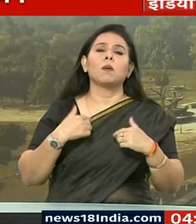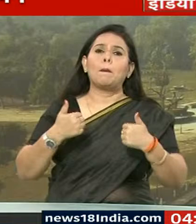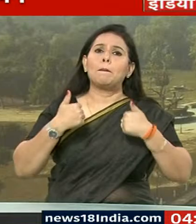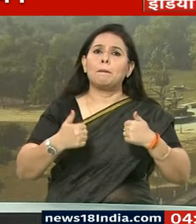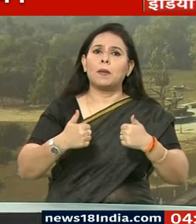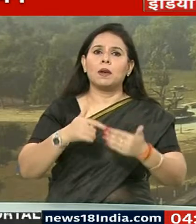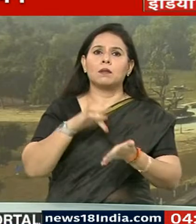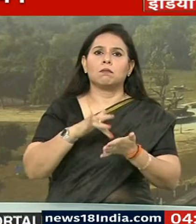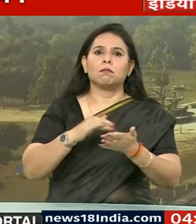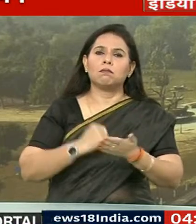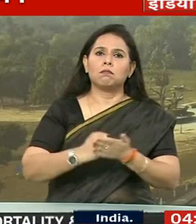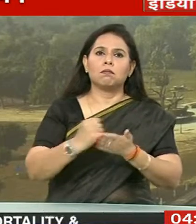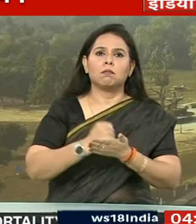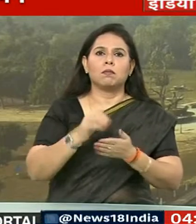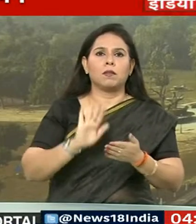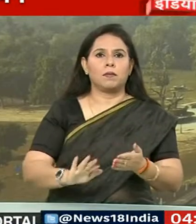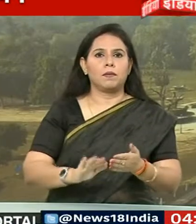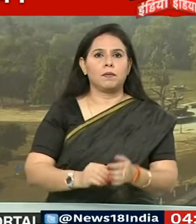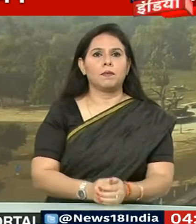बेहतर स्थिति में हैं.